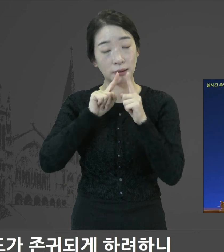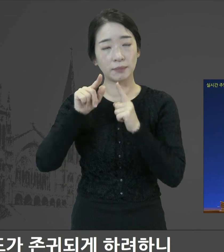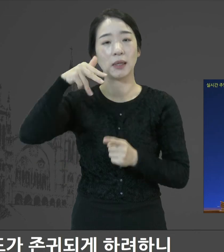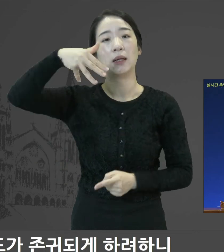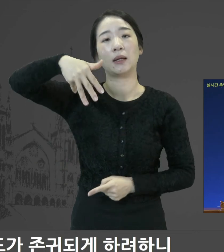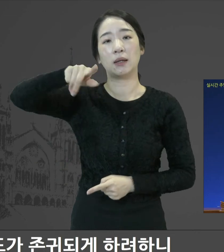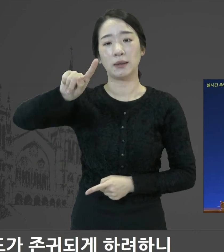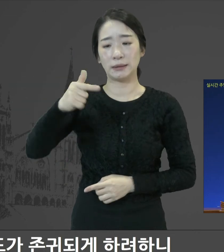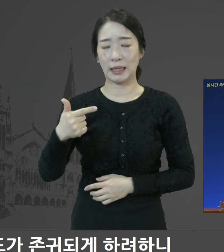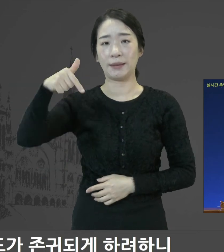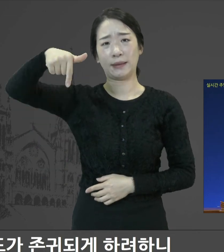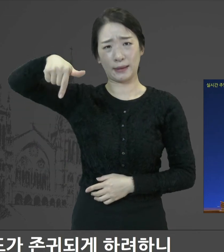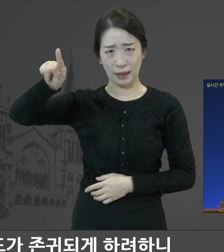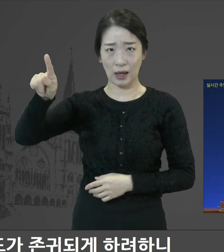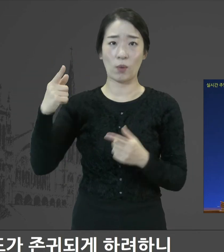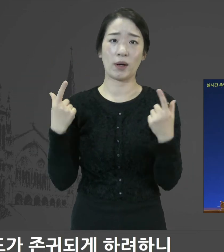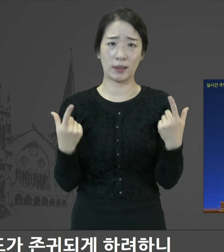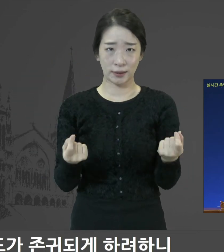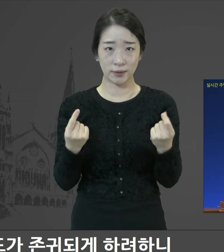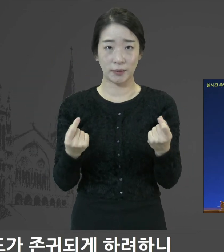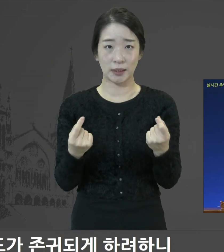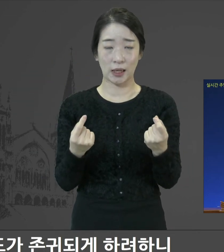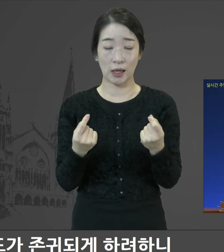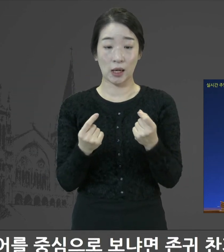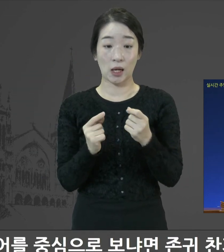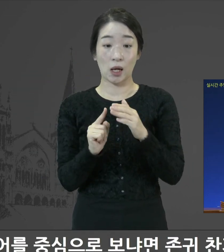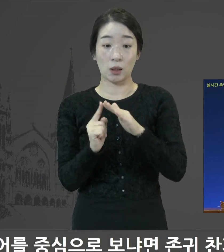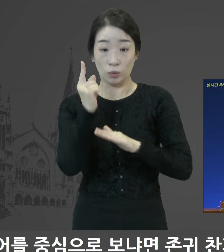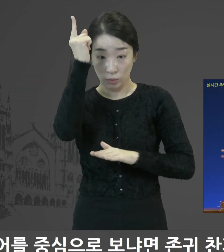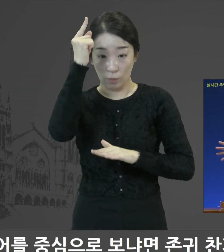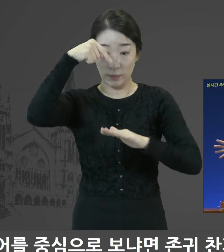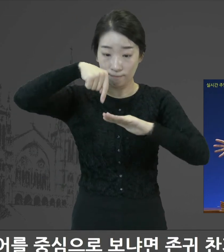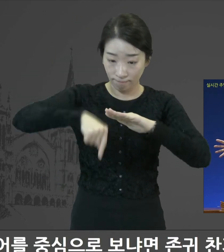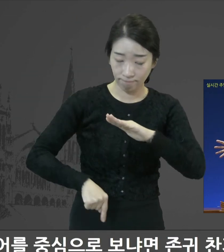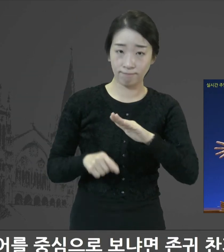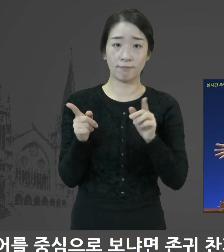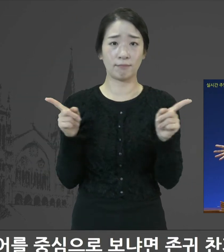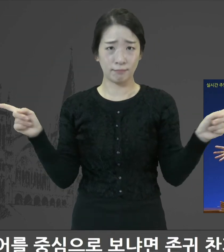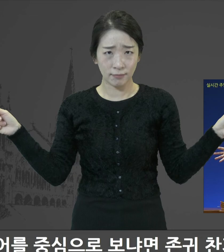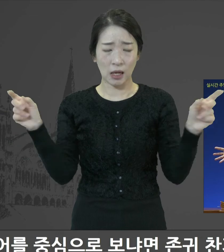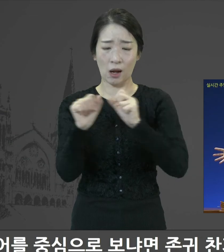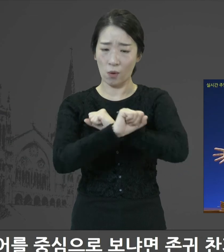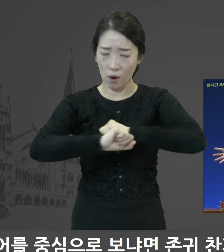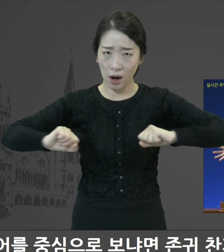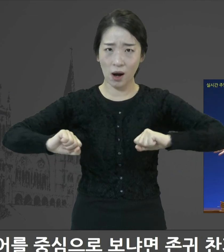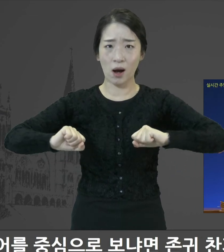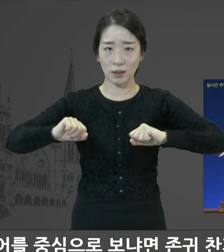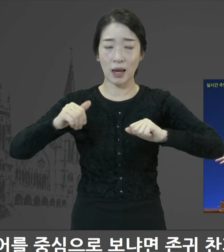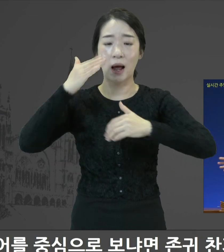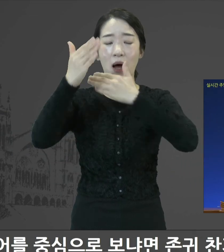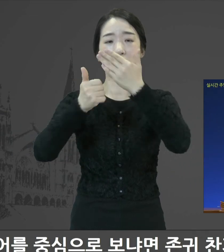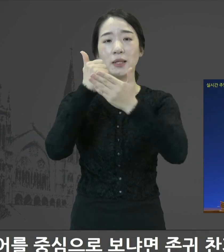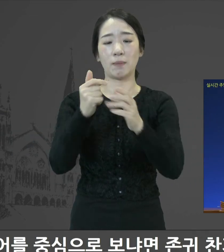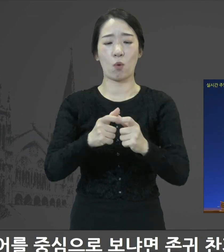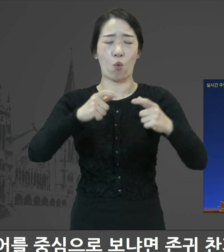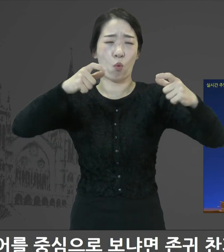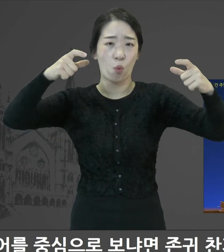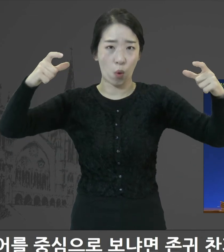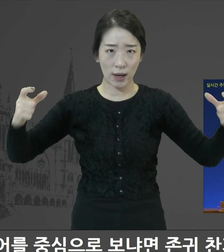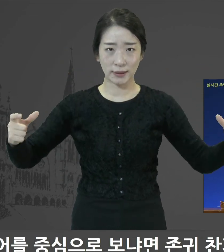너비, 길이, 높이, 깊이까지 다 동원해서 하나님을 확장시키는